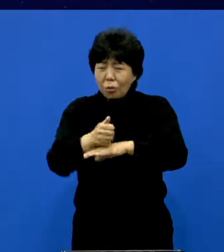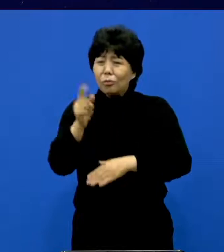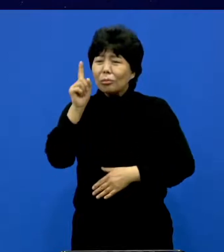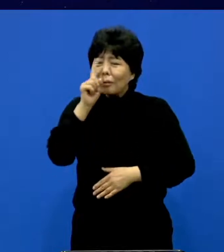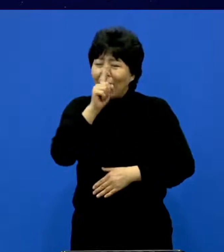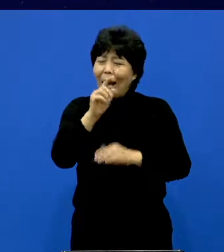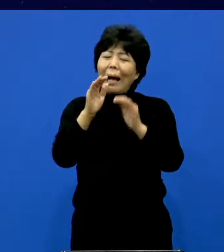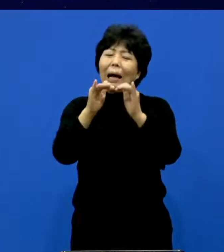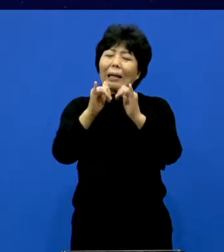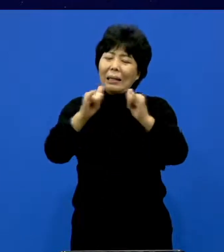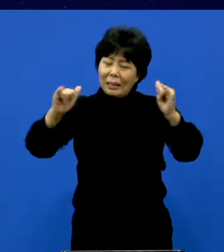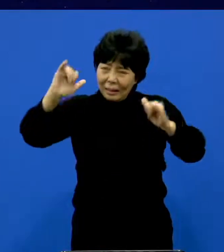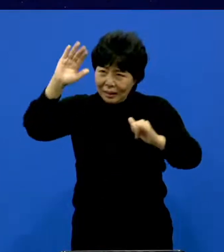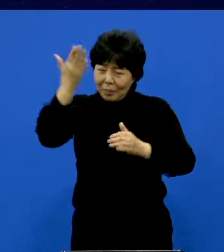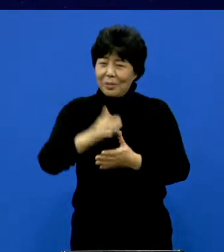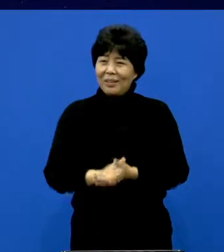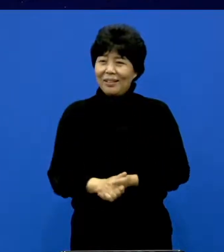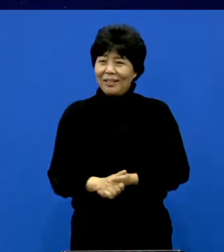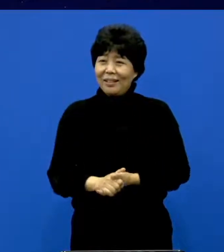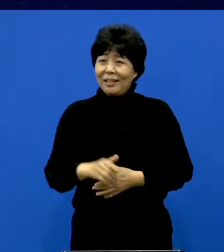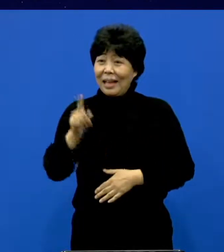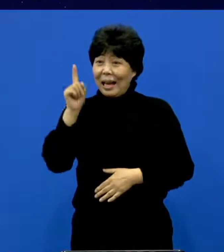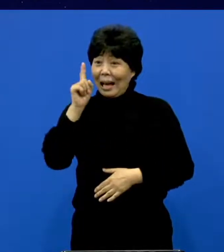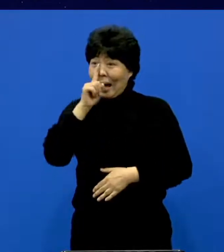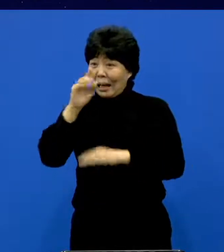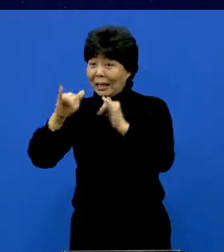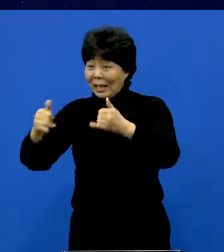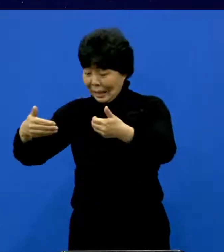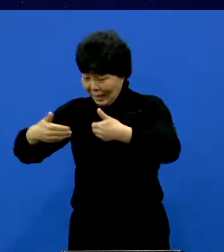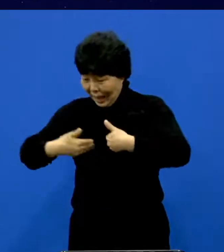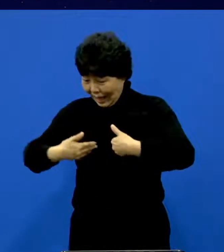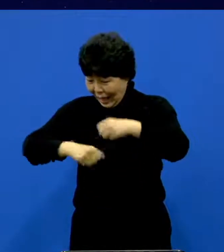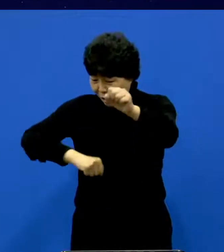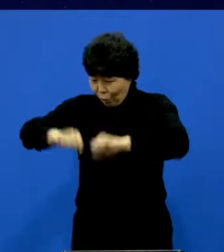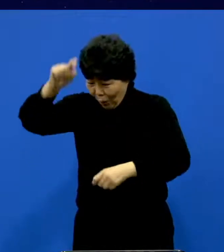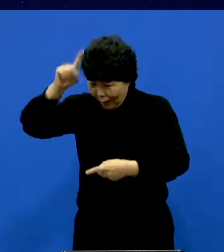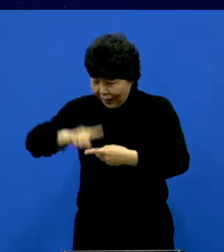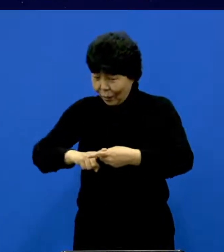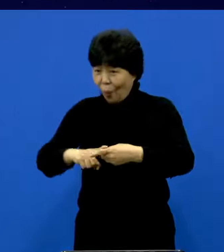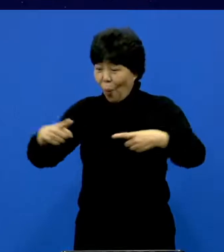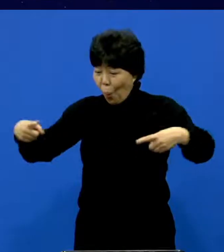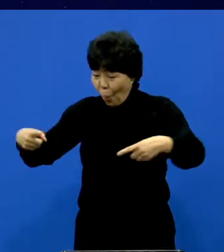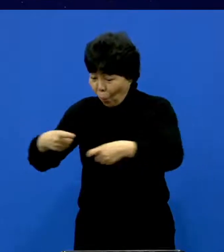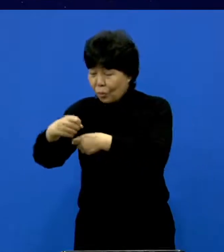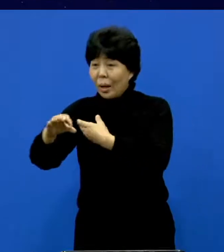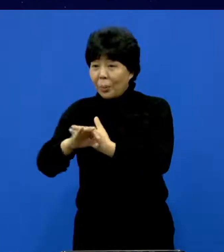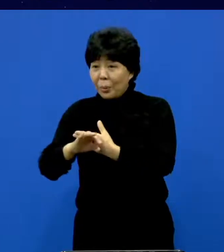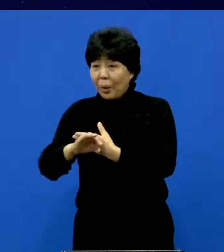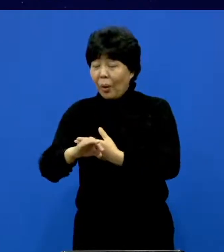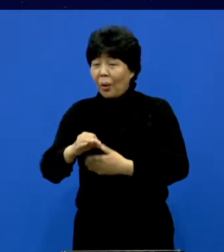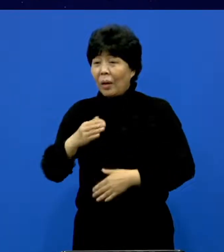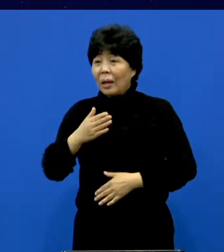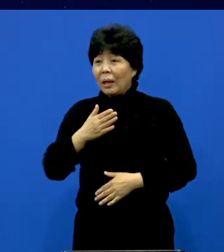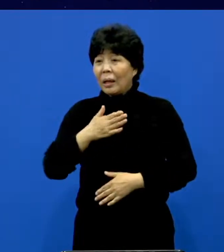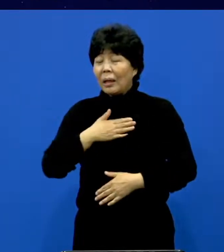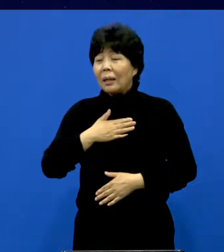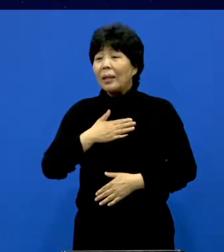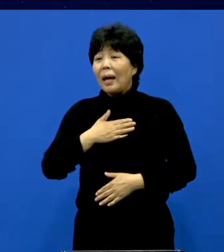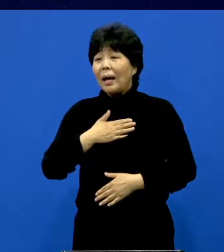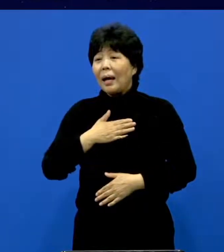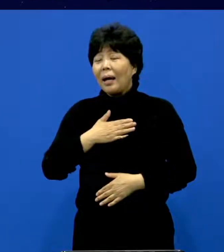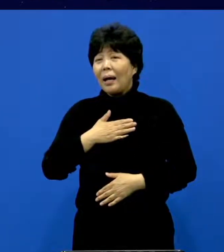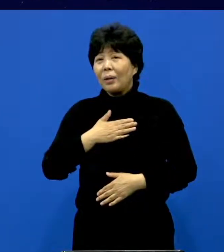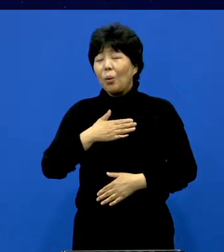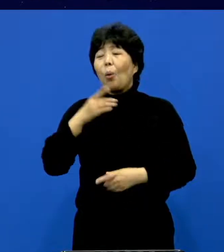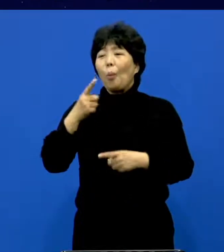때문에 다시 한번 합니다. 악인이 나에게 한 행동에 따라 내가 행동한다면 내가 읽고 있는 바이블은 악인의